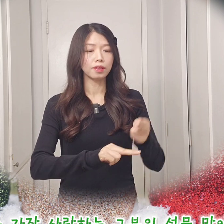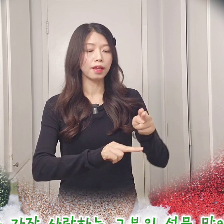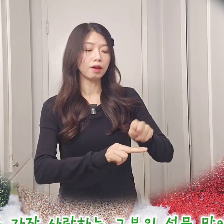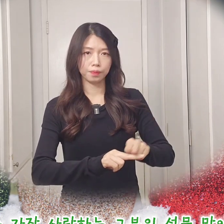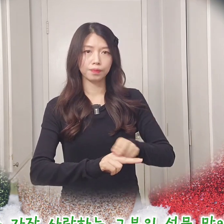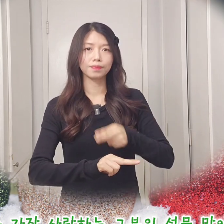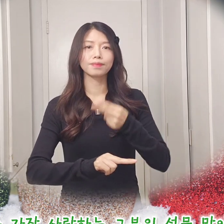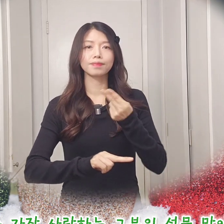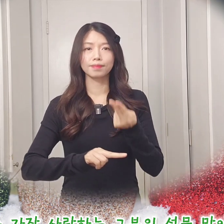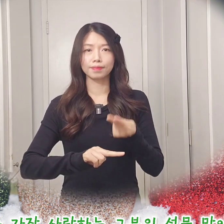수어인데요.